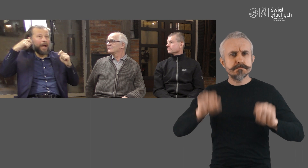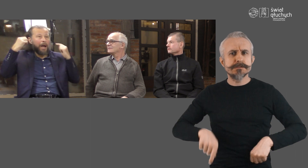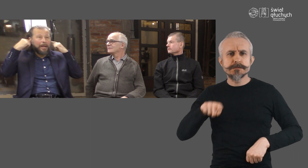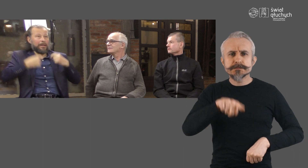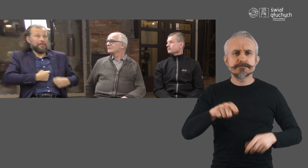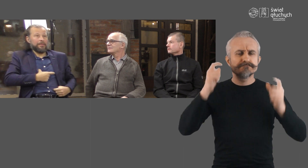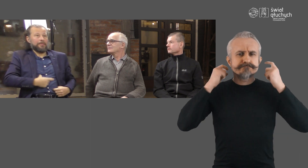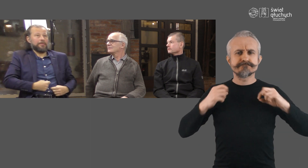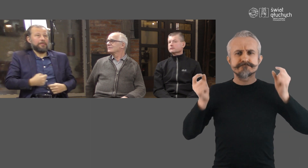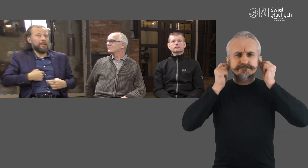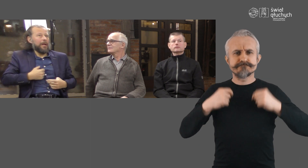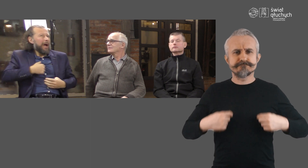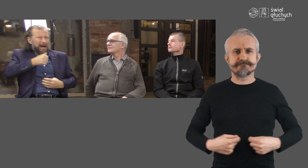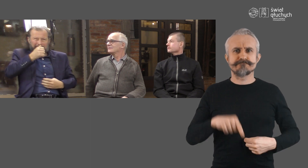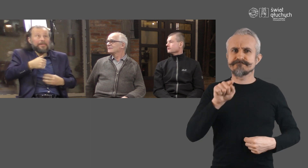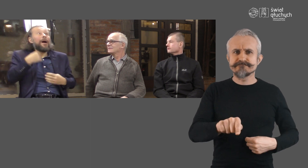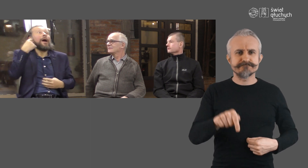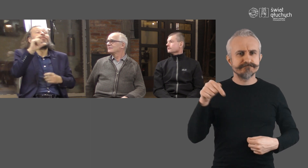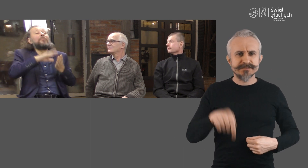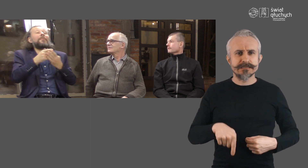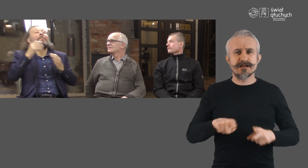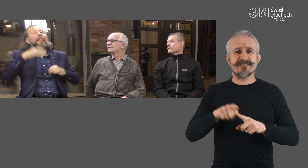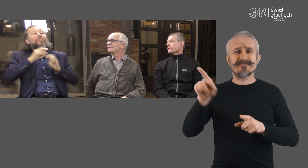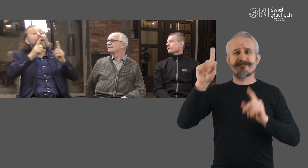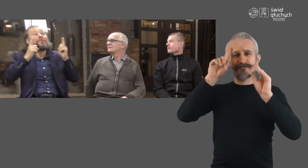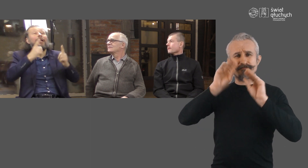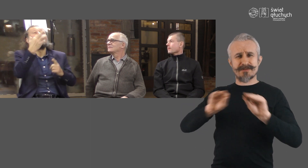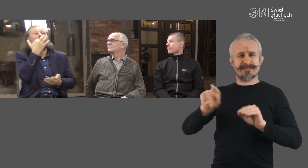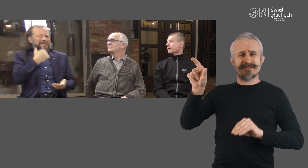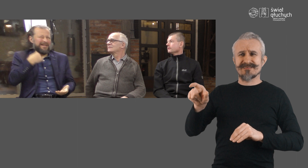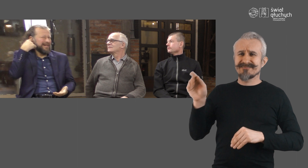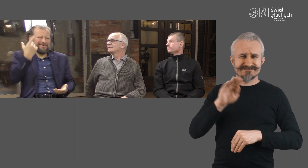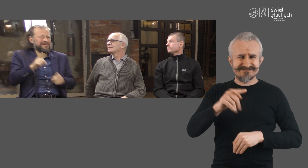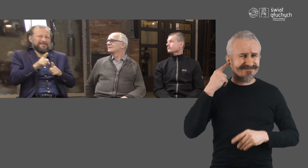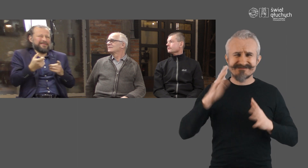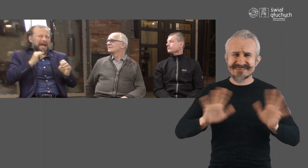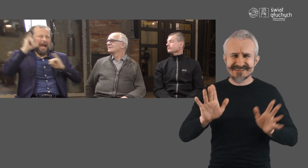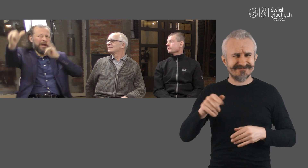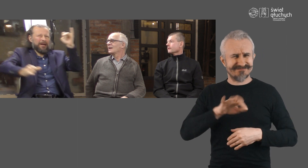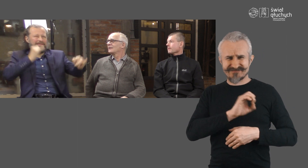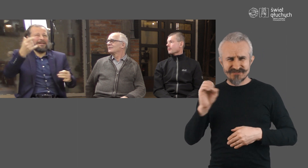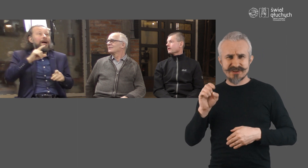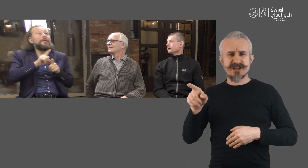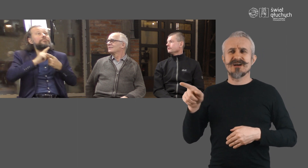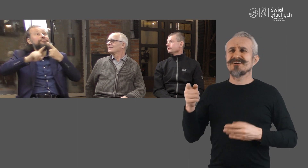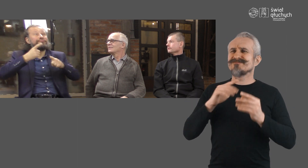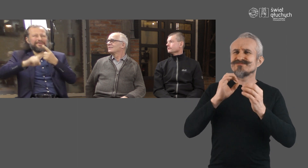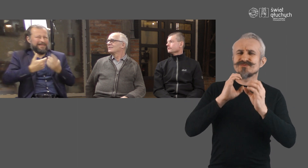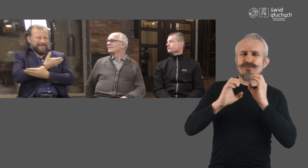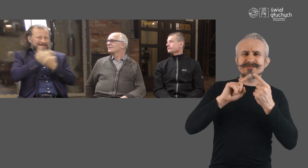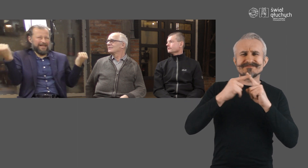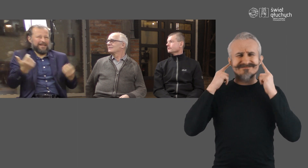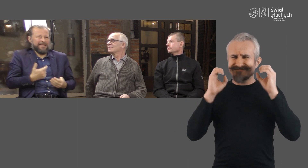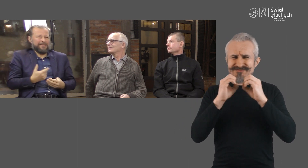Więc był taki okres, że zmuszano nas do aparatów właśnie, ale ja generalnie